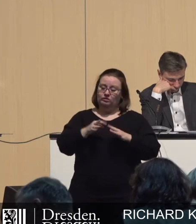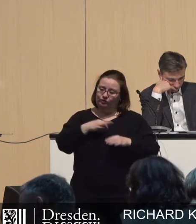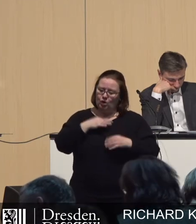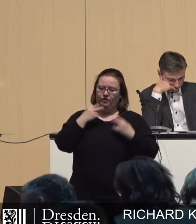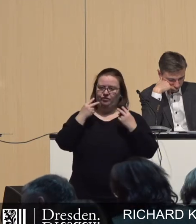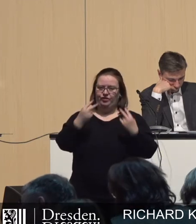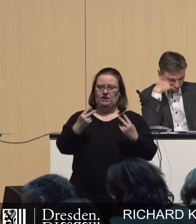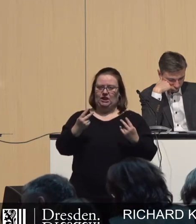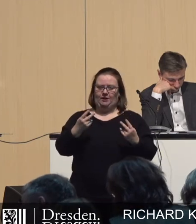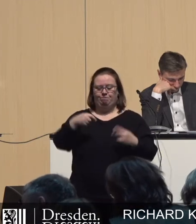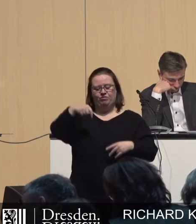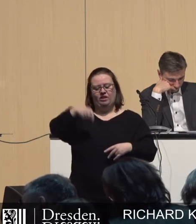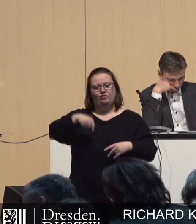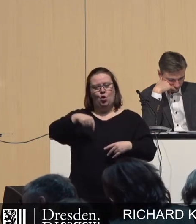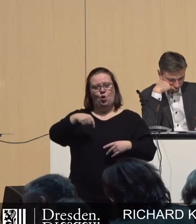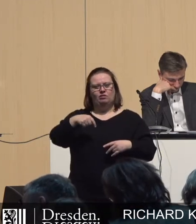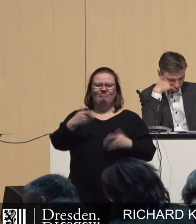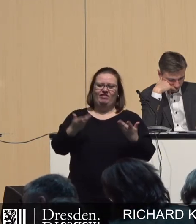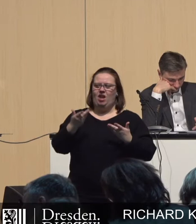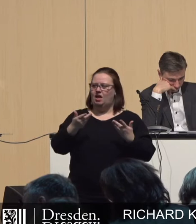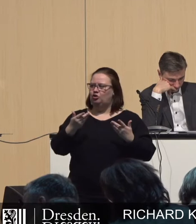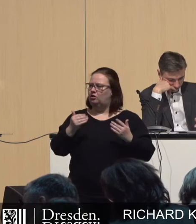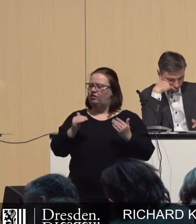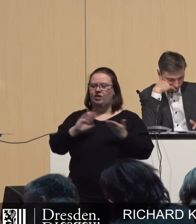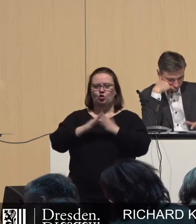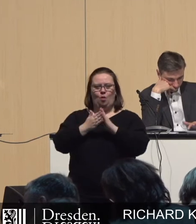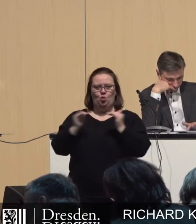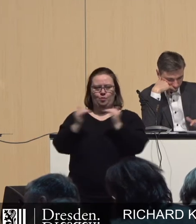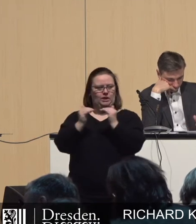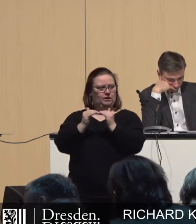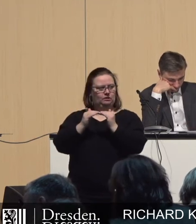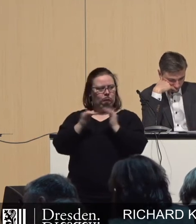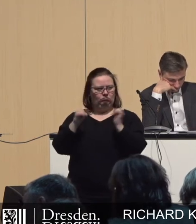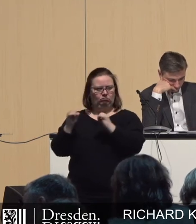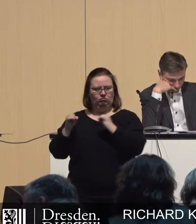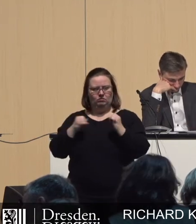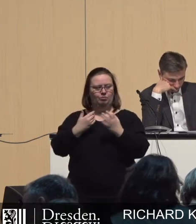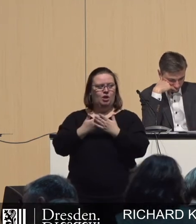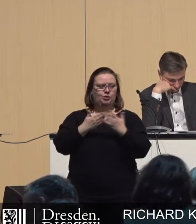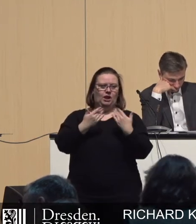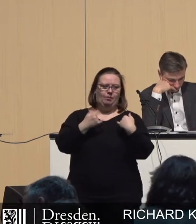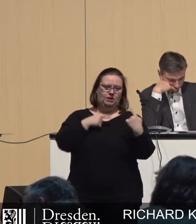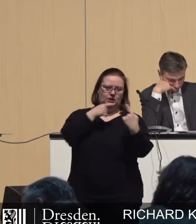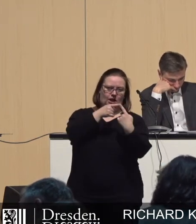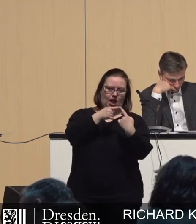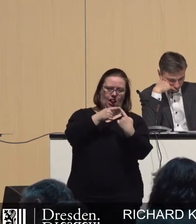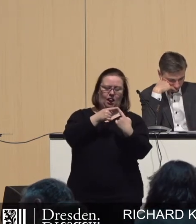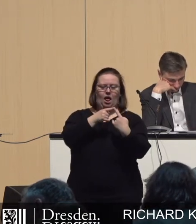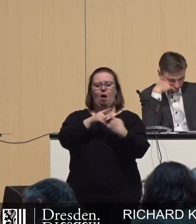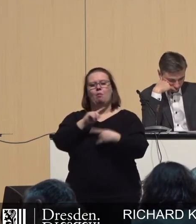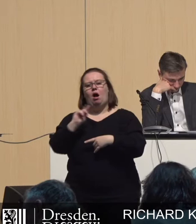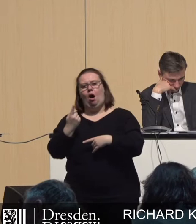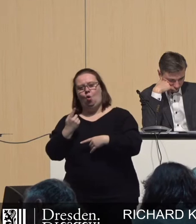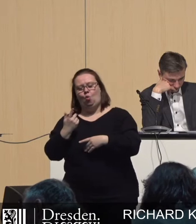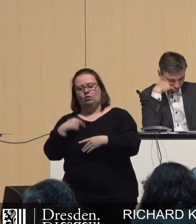finde, wenn wir heute einen Kompromiss finden, was die Änderungsanträge angeht, gerade was Klimaziele angeht und gerade was